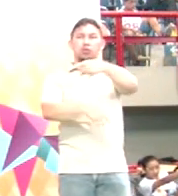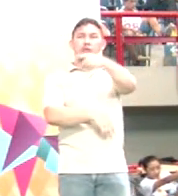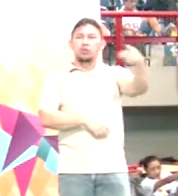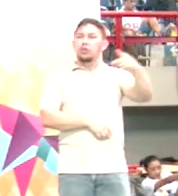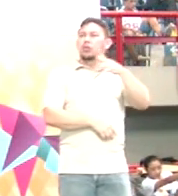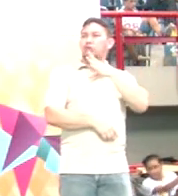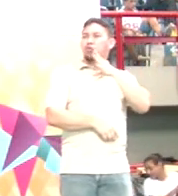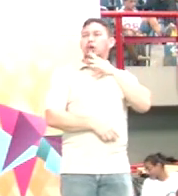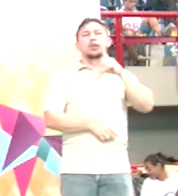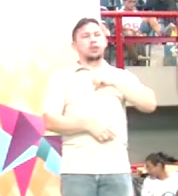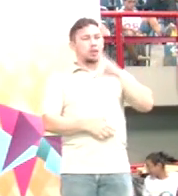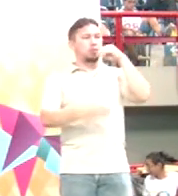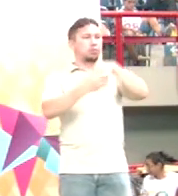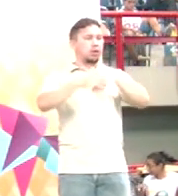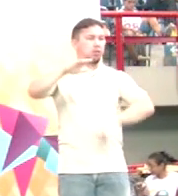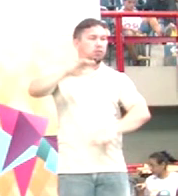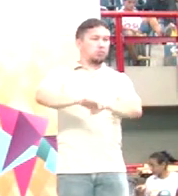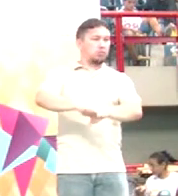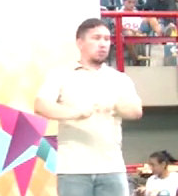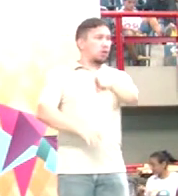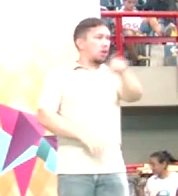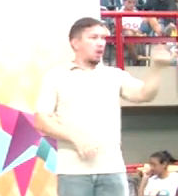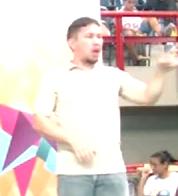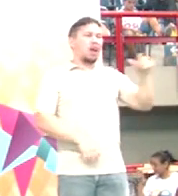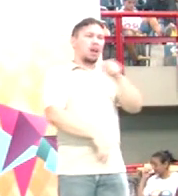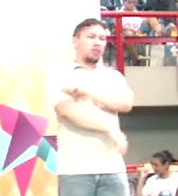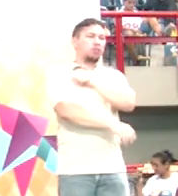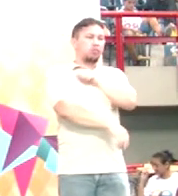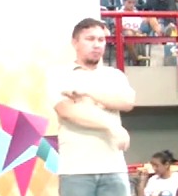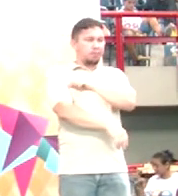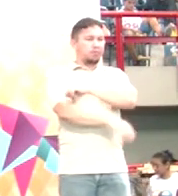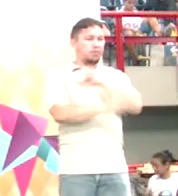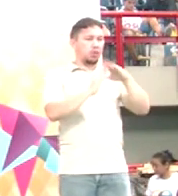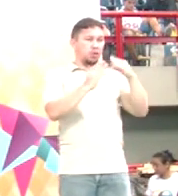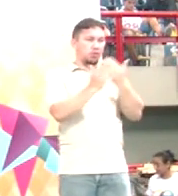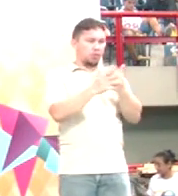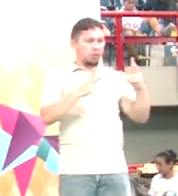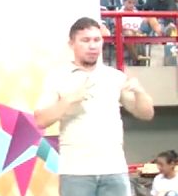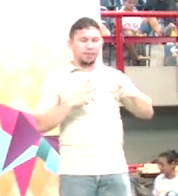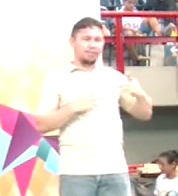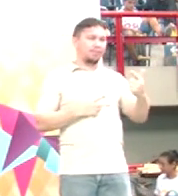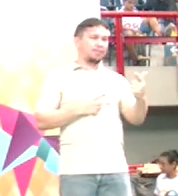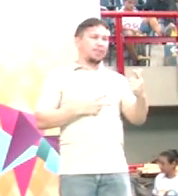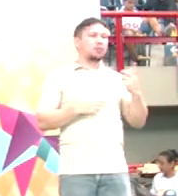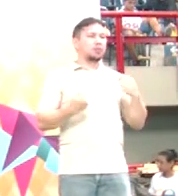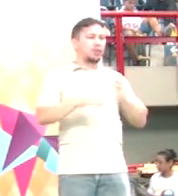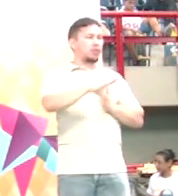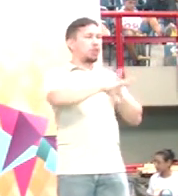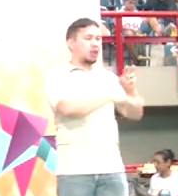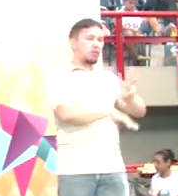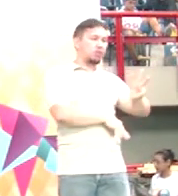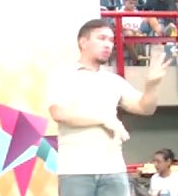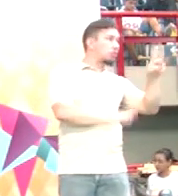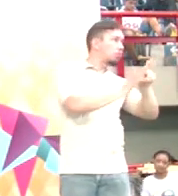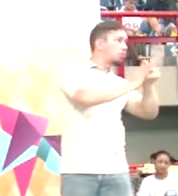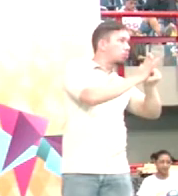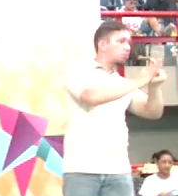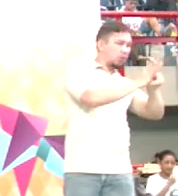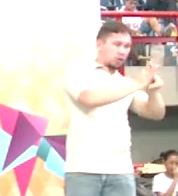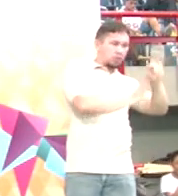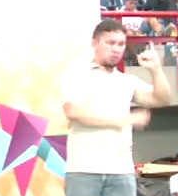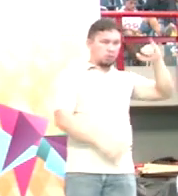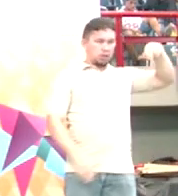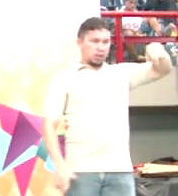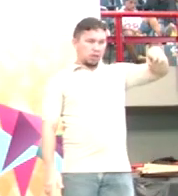até têm. Aluno de escola particular teve que olhar no site e pesquisar. Tá? Então vamos